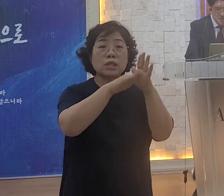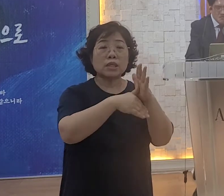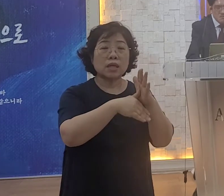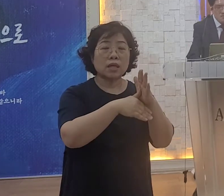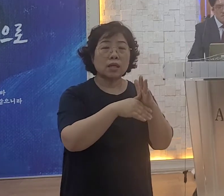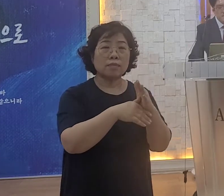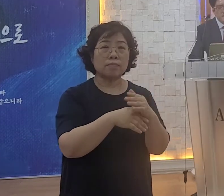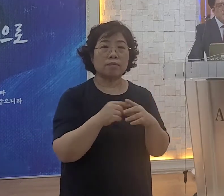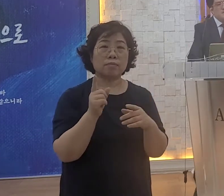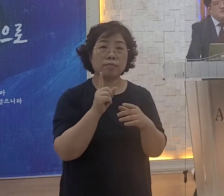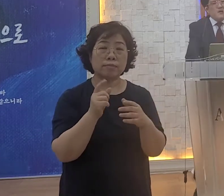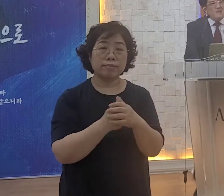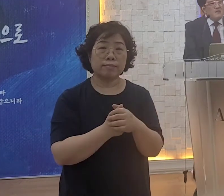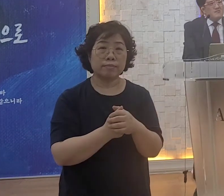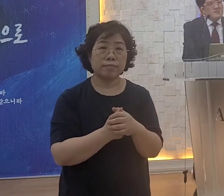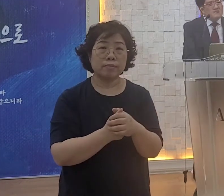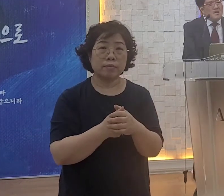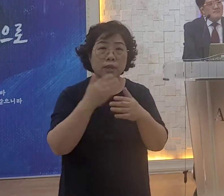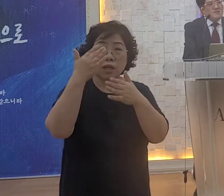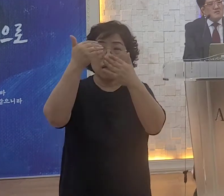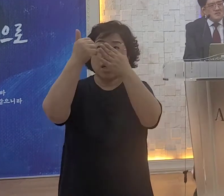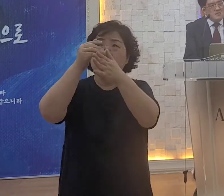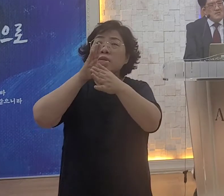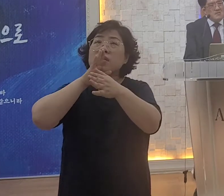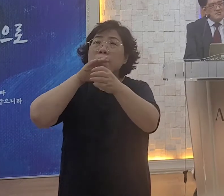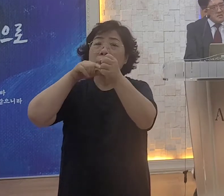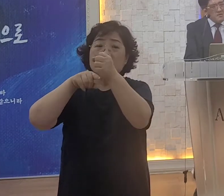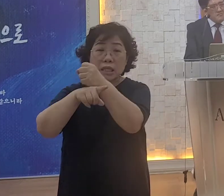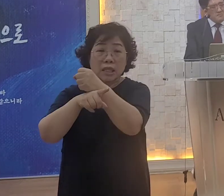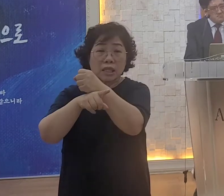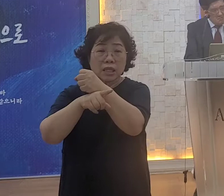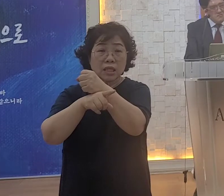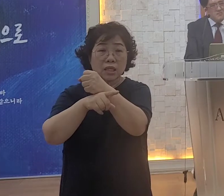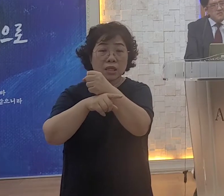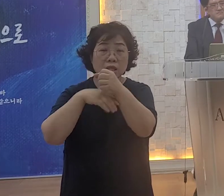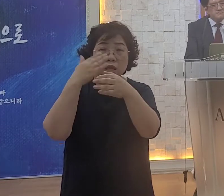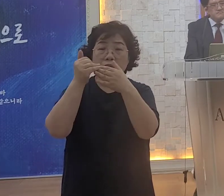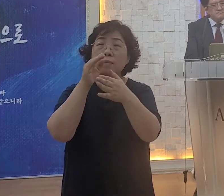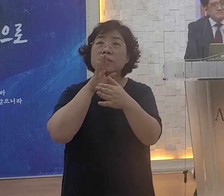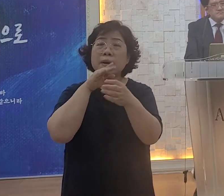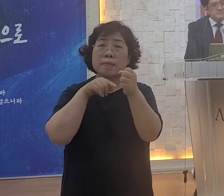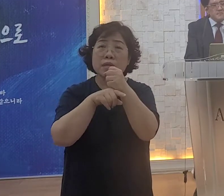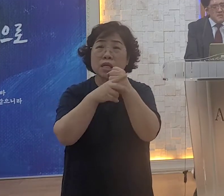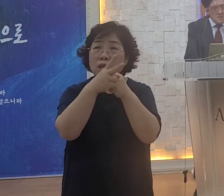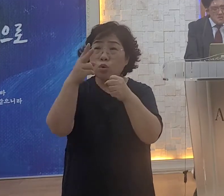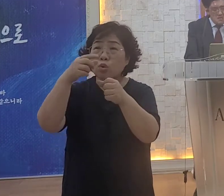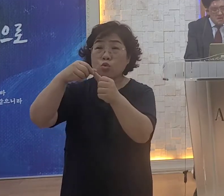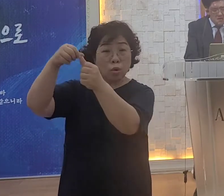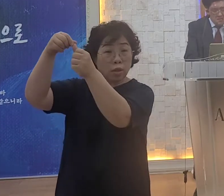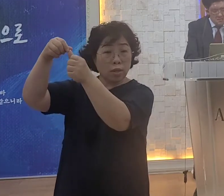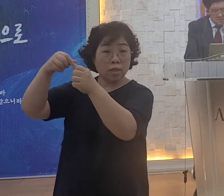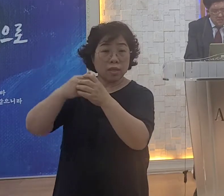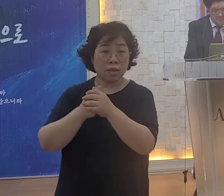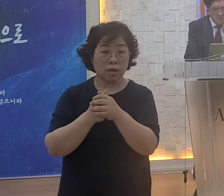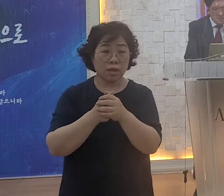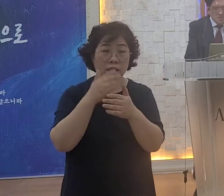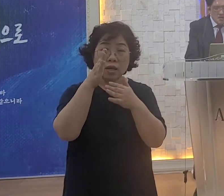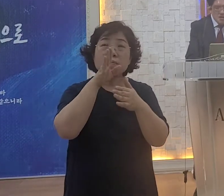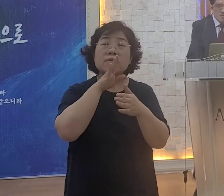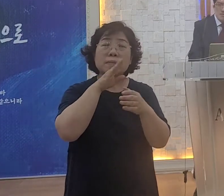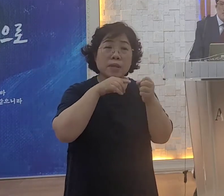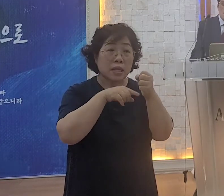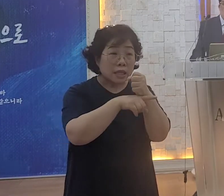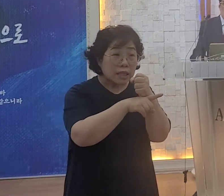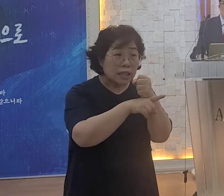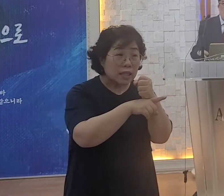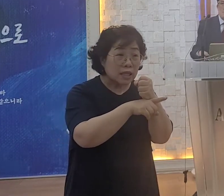두 번째 시간으로 이 하나님의 참된 의, 쉽게 말하면 구원입니다. 이 하나님의 참된